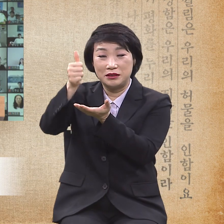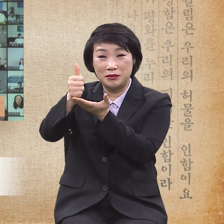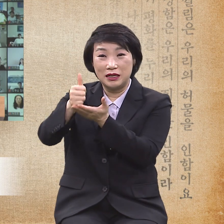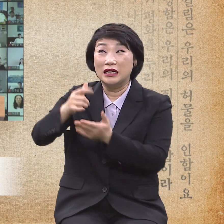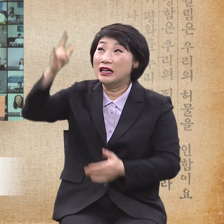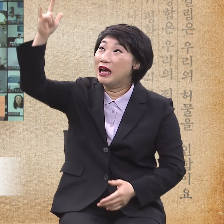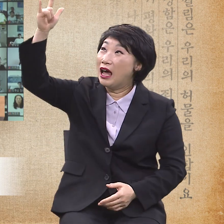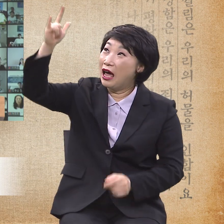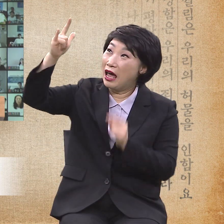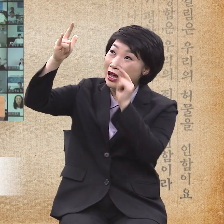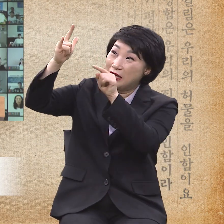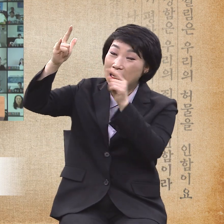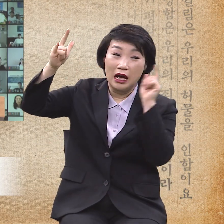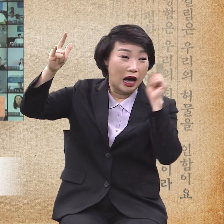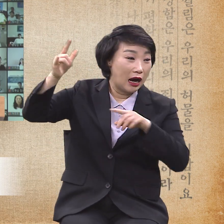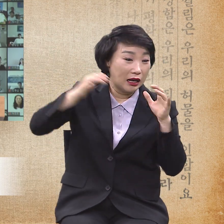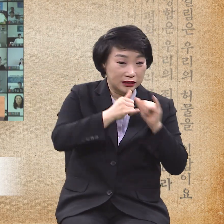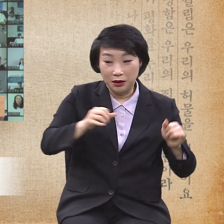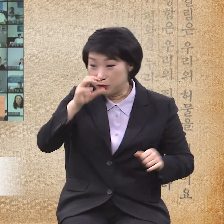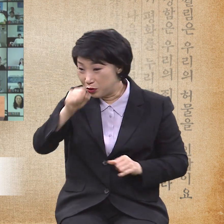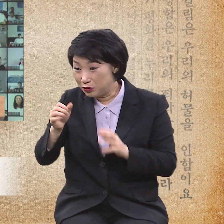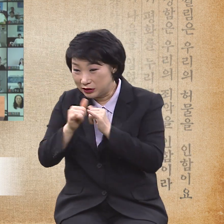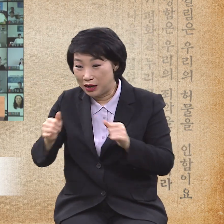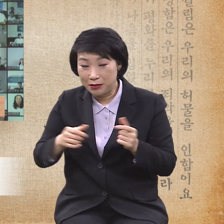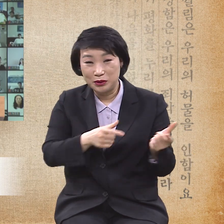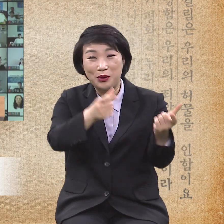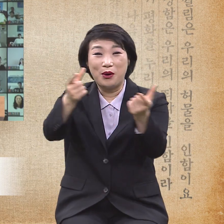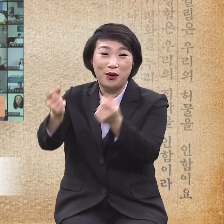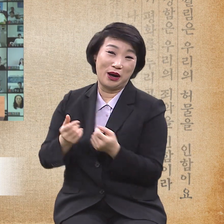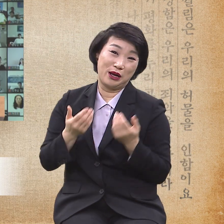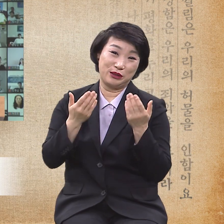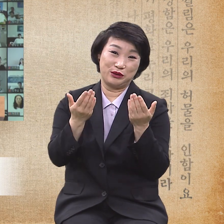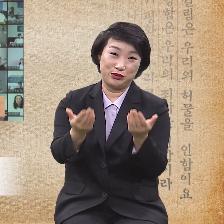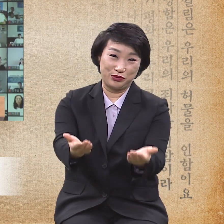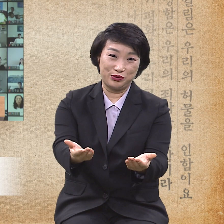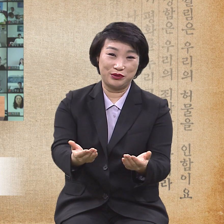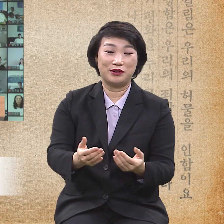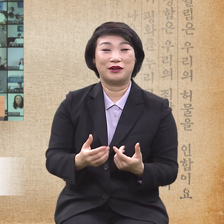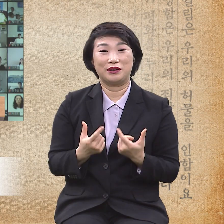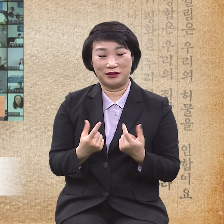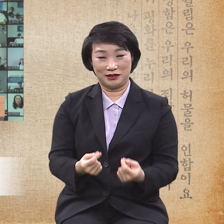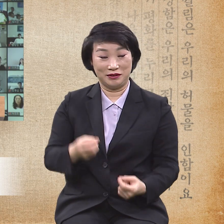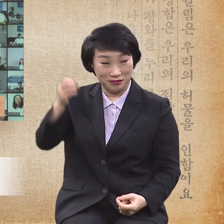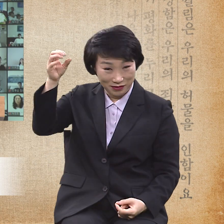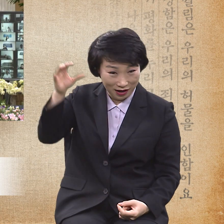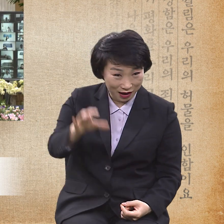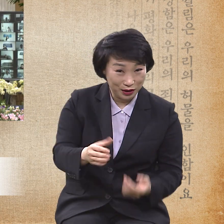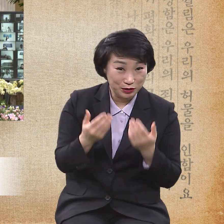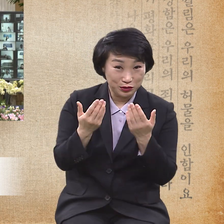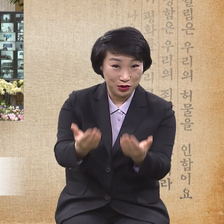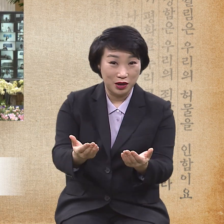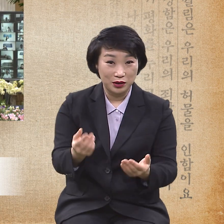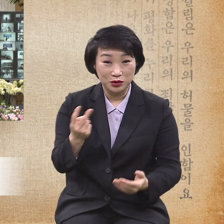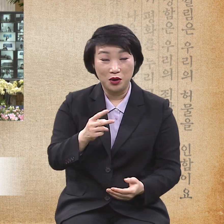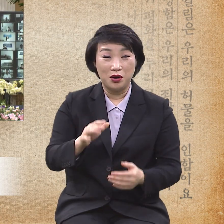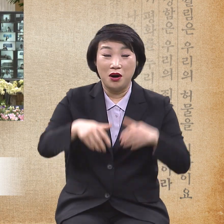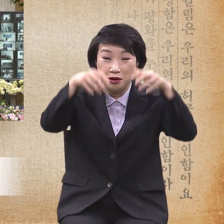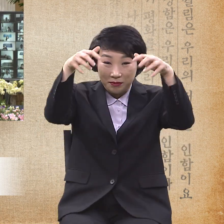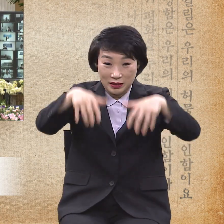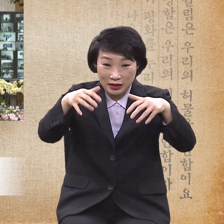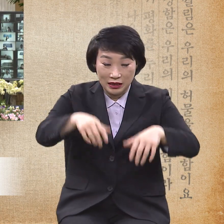태양을 악인과 선인에게 똑같이 비추게 하시고 또